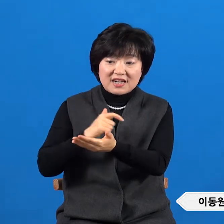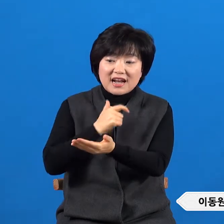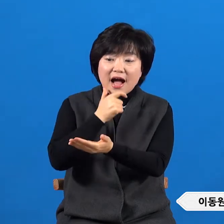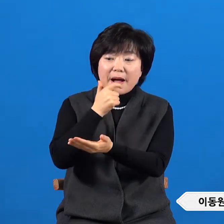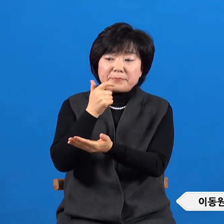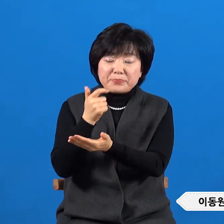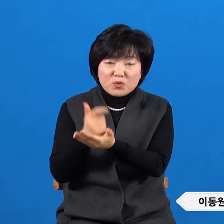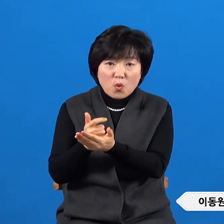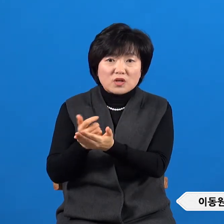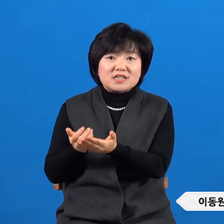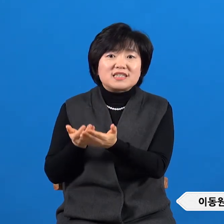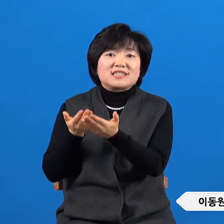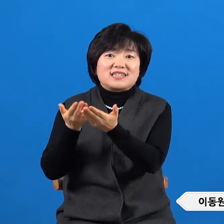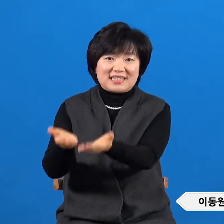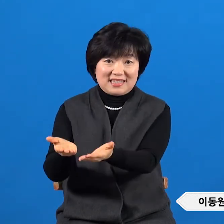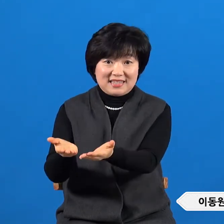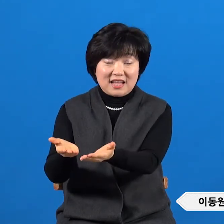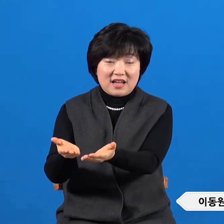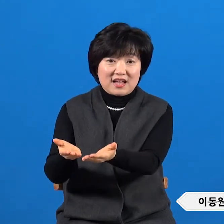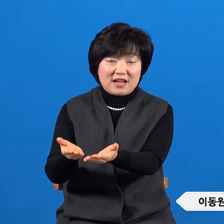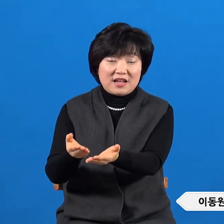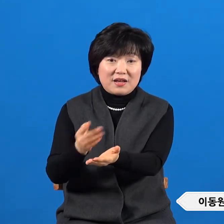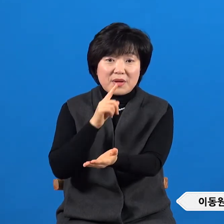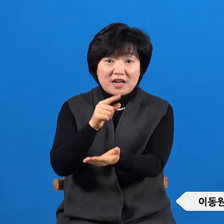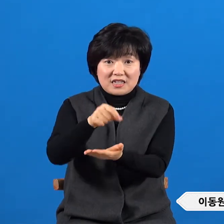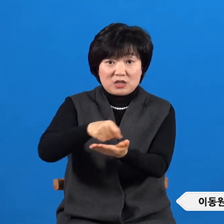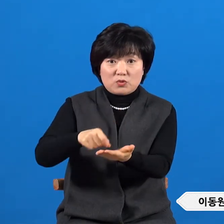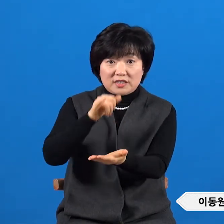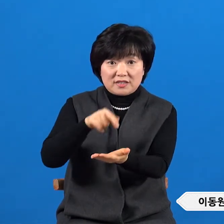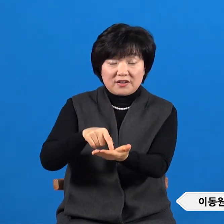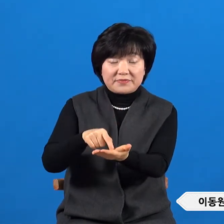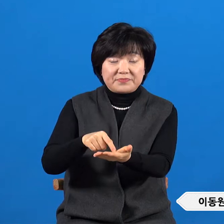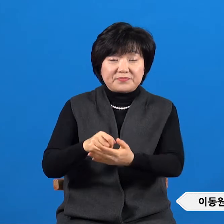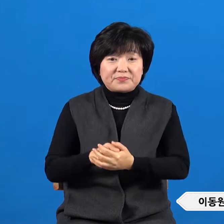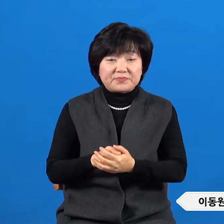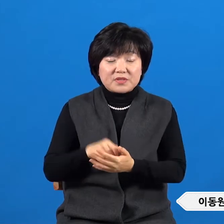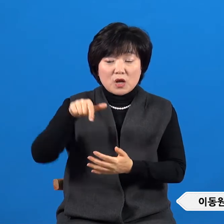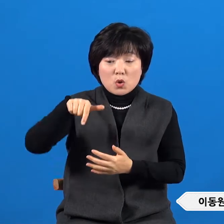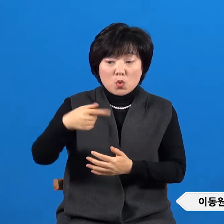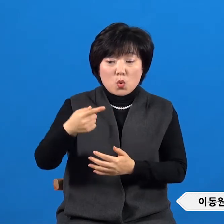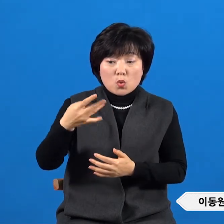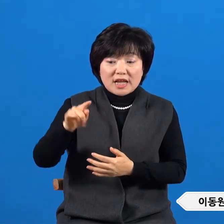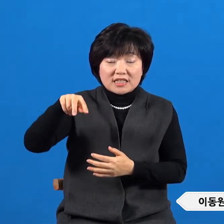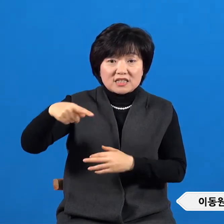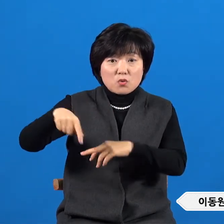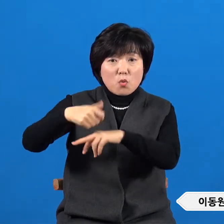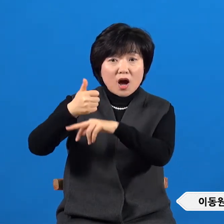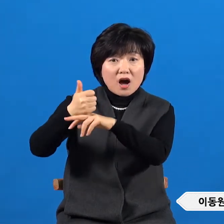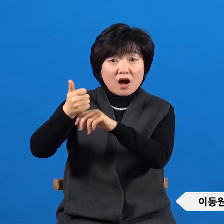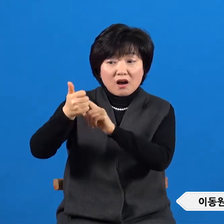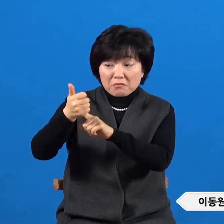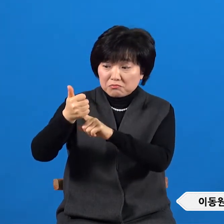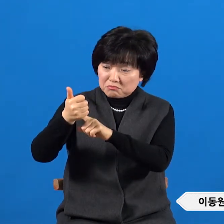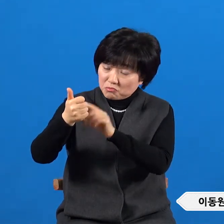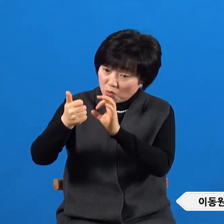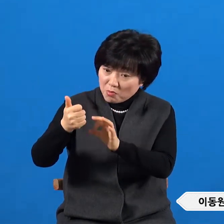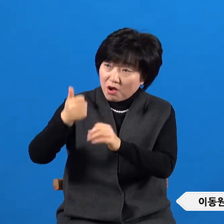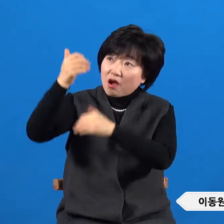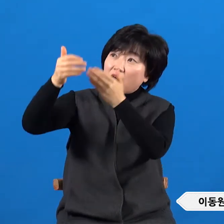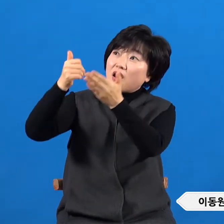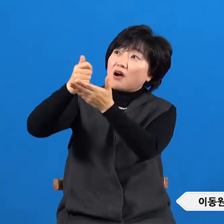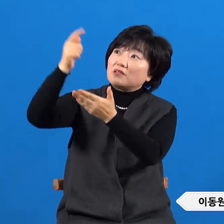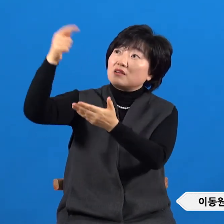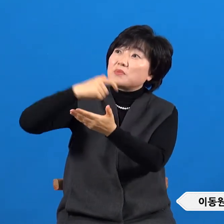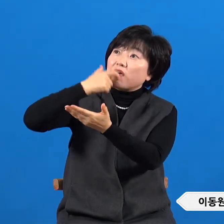감동시키심에 라는 말씀이 기록되고 있습니다. 당시 고레스는 이 말씀만 딱 보면 하나님의